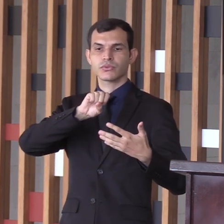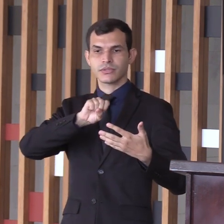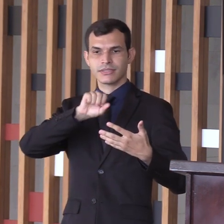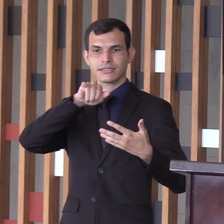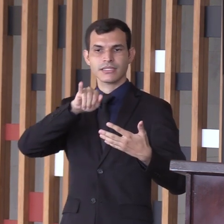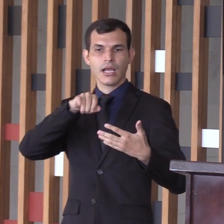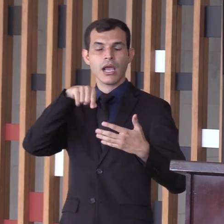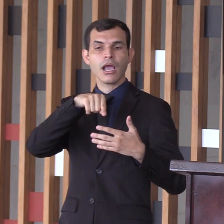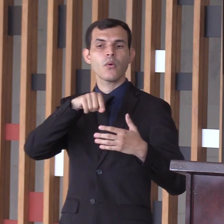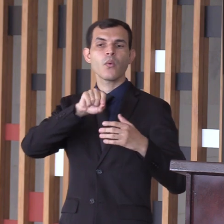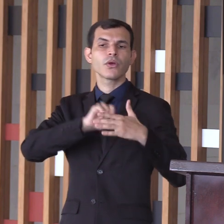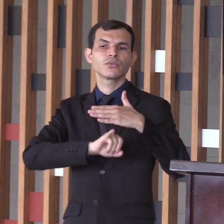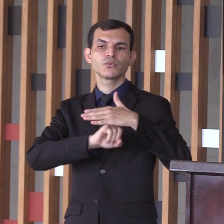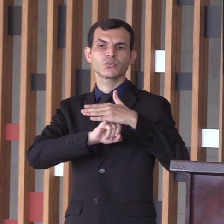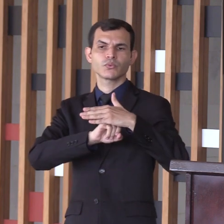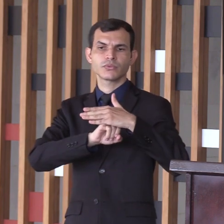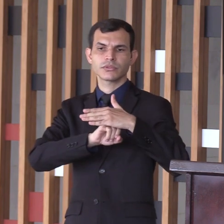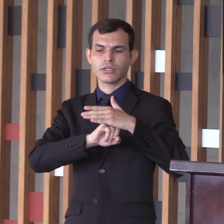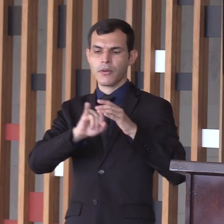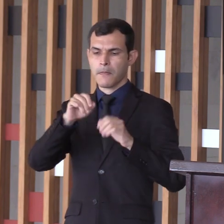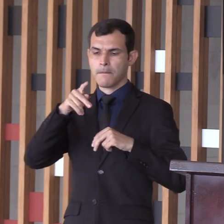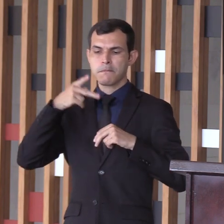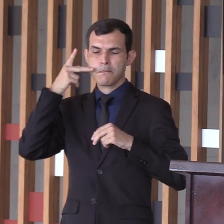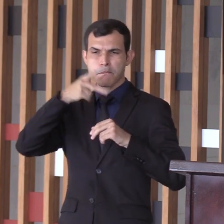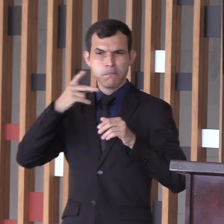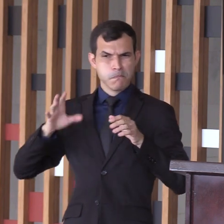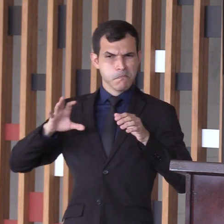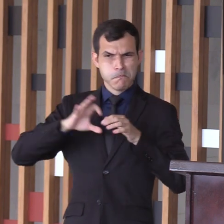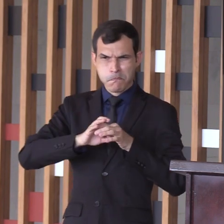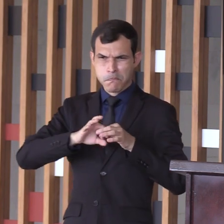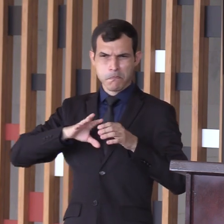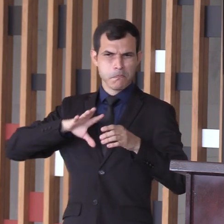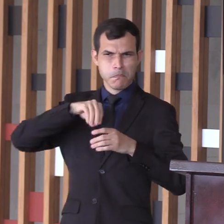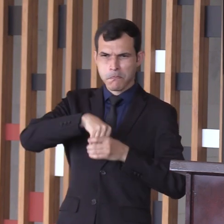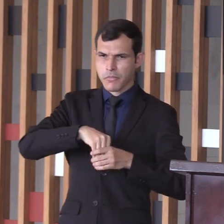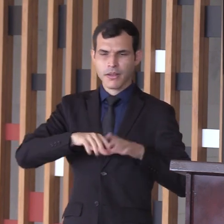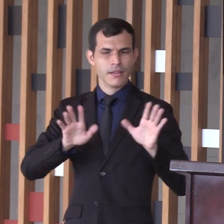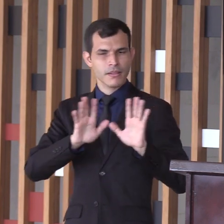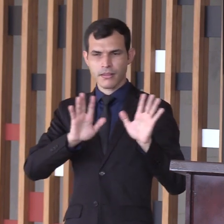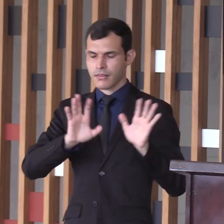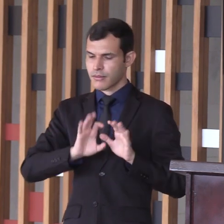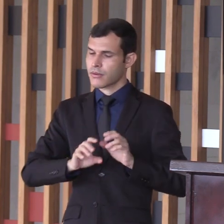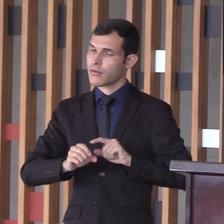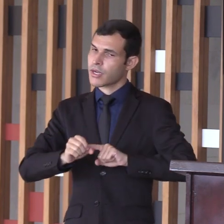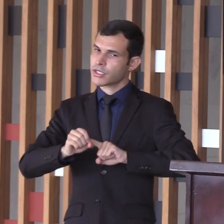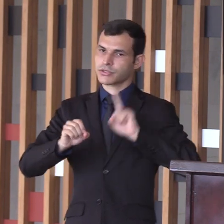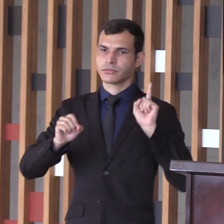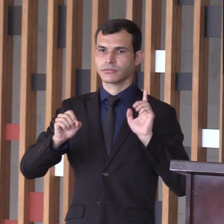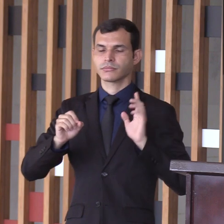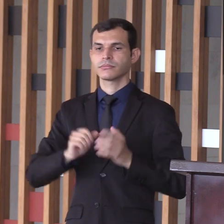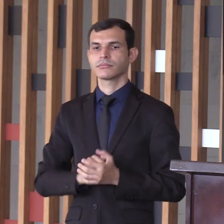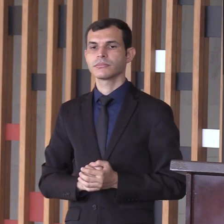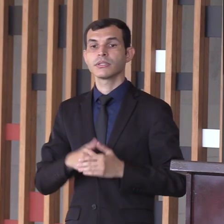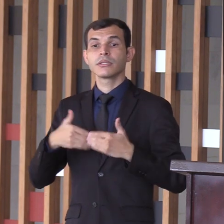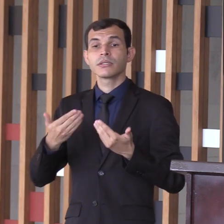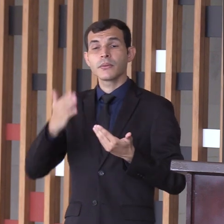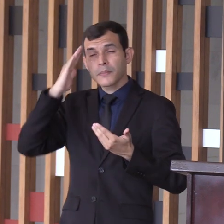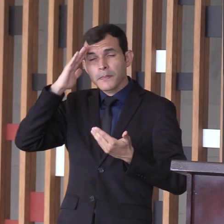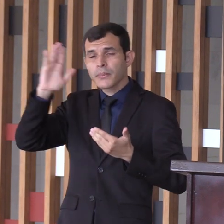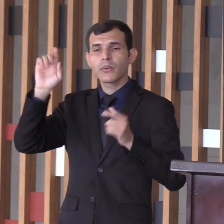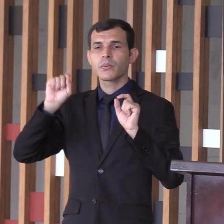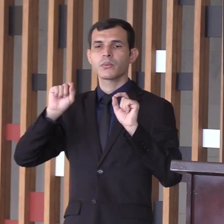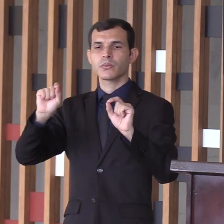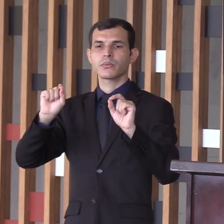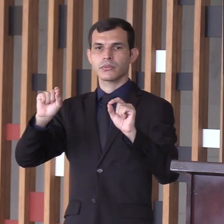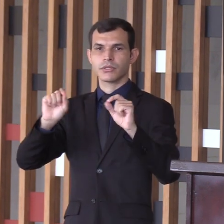autônoma, e o requisito fundamental para que uma instituição se